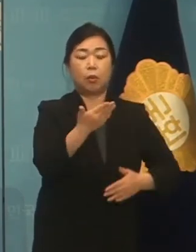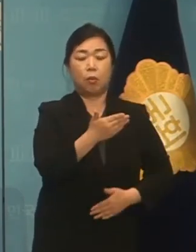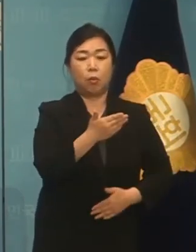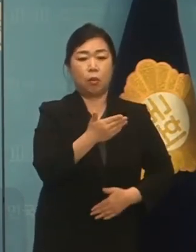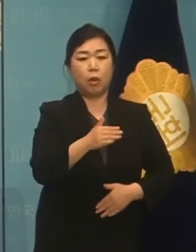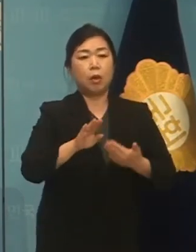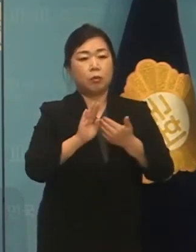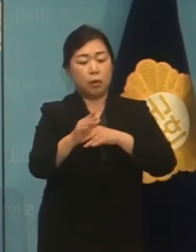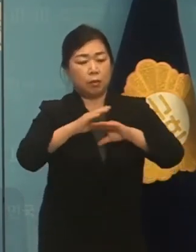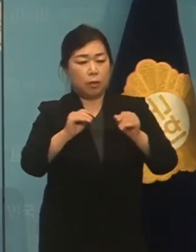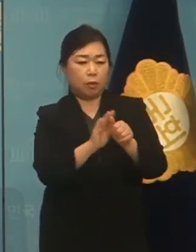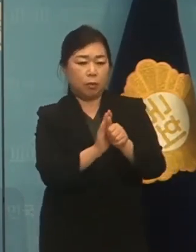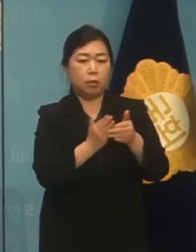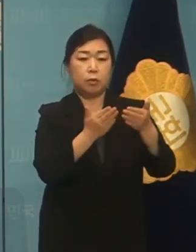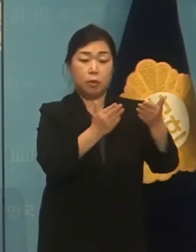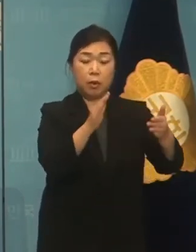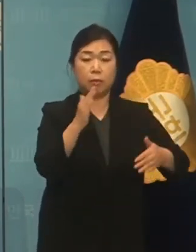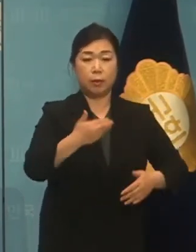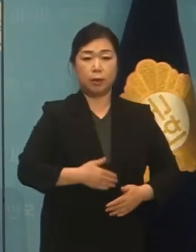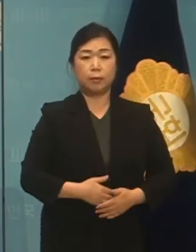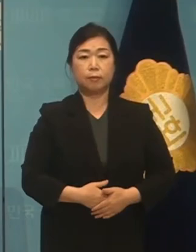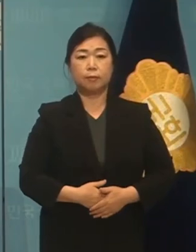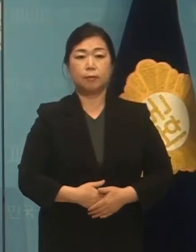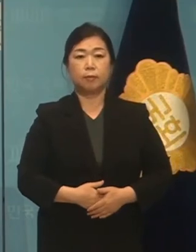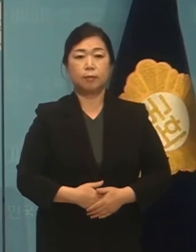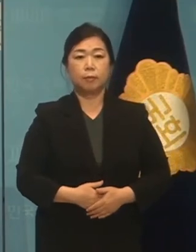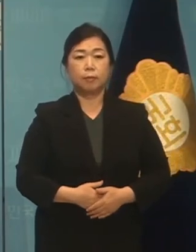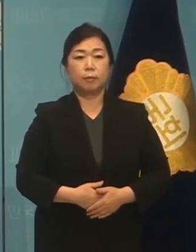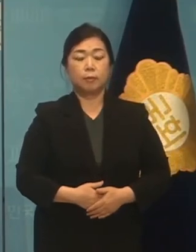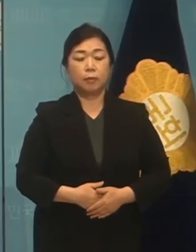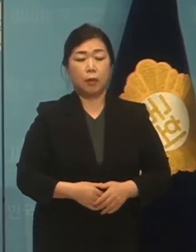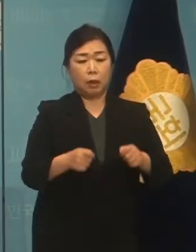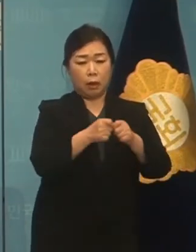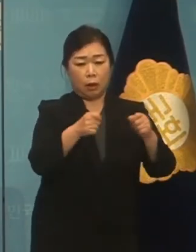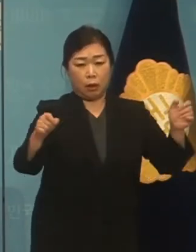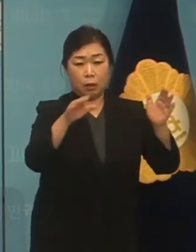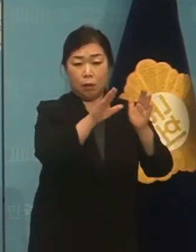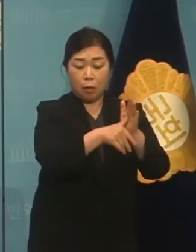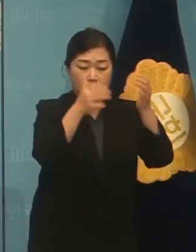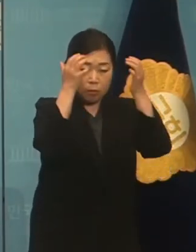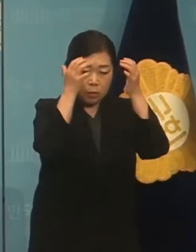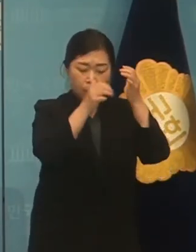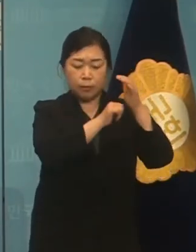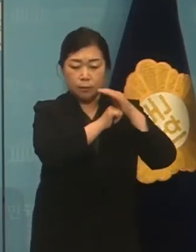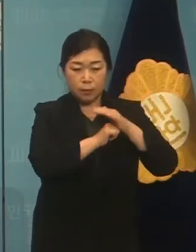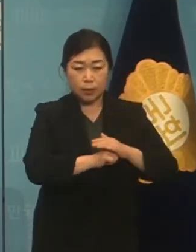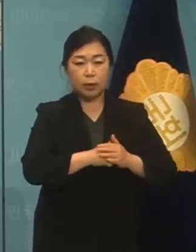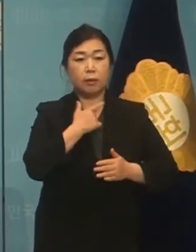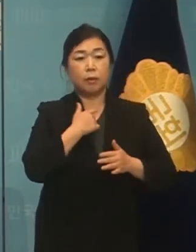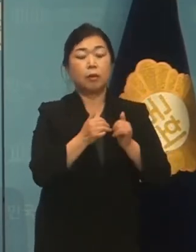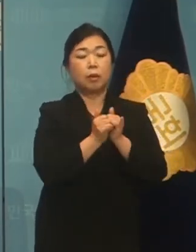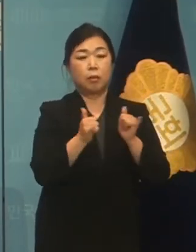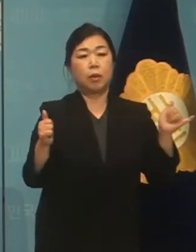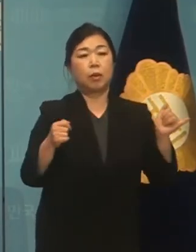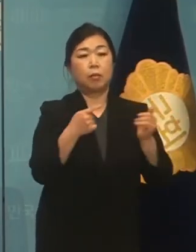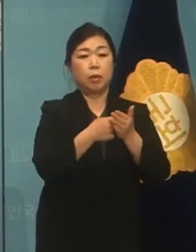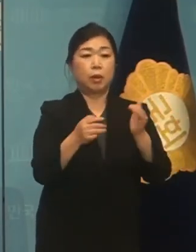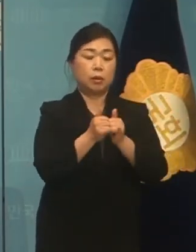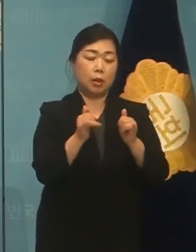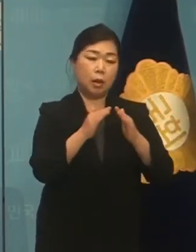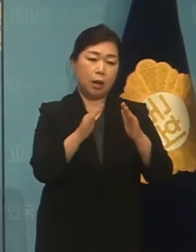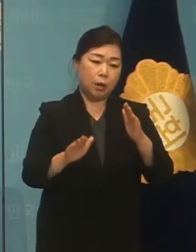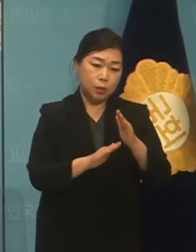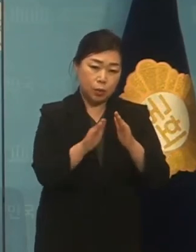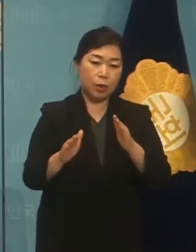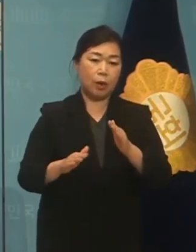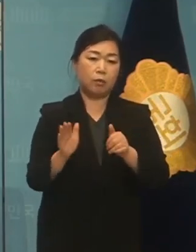후속 조치에 만전을 다해야 할 것입니다. 긴 세월 동안 고통을 감내해온 피해자와 유족들의 아픔에